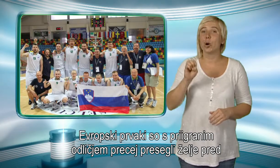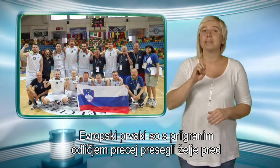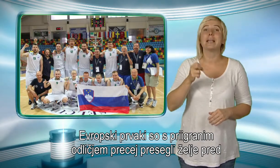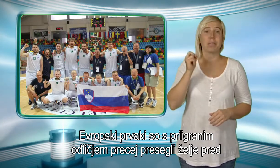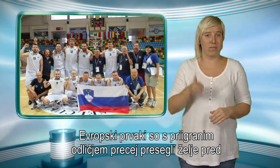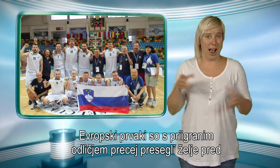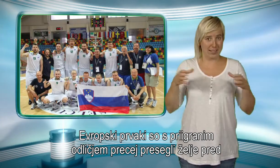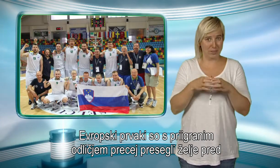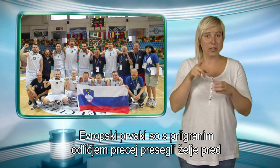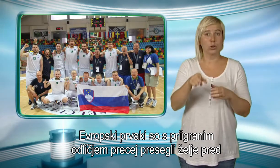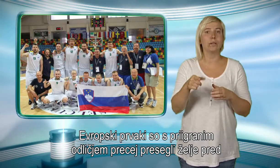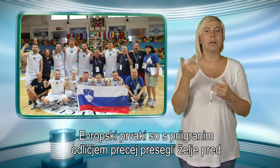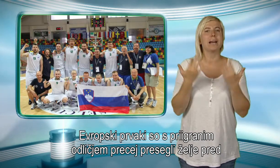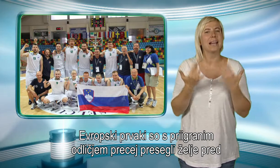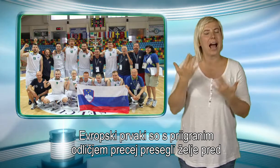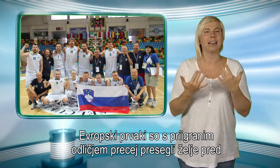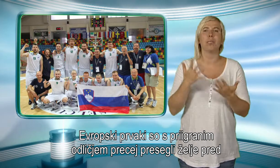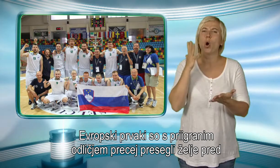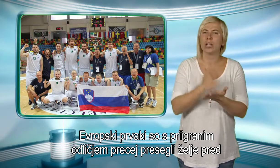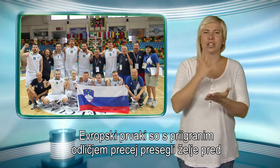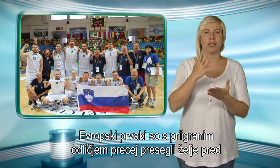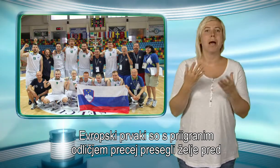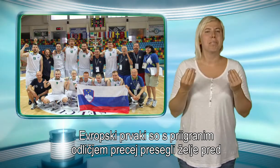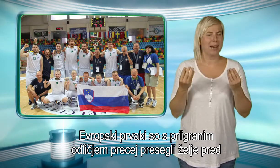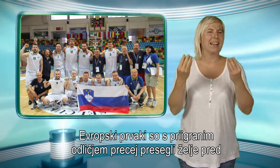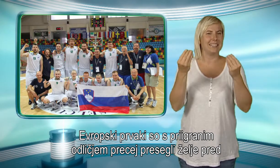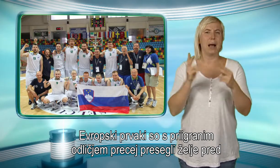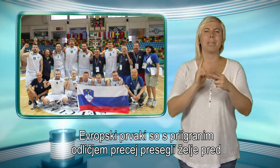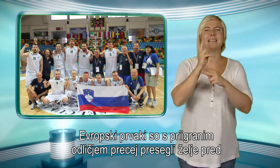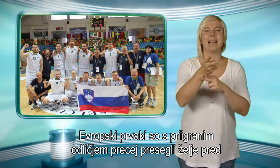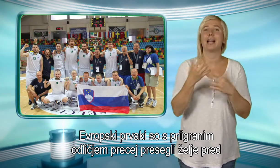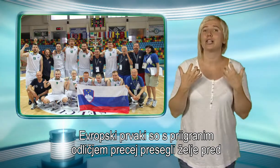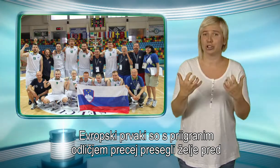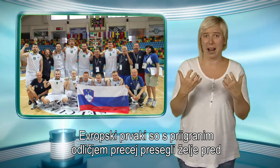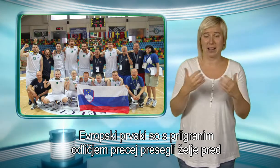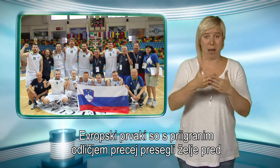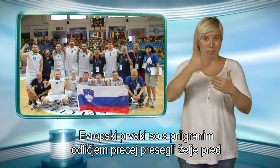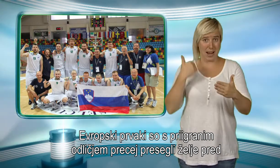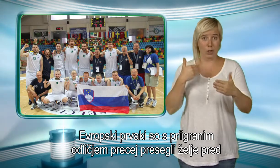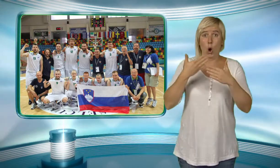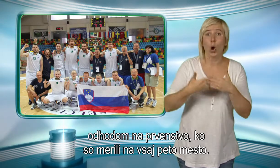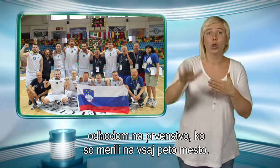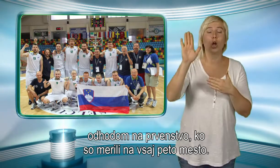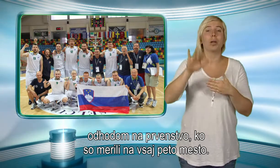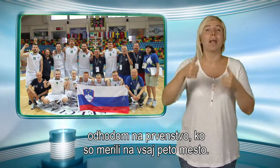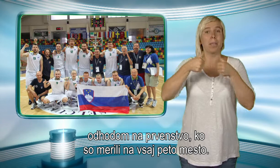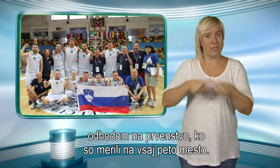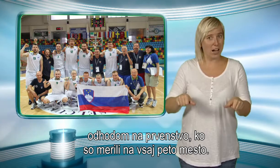Evropski prvaki so s priigranim odličjem precej presegli želje pred odhodom na prvenstvo, ko so merili na vsaj 5. mesto.